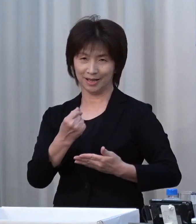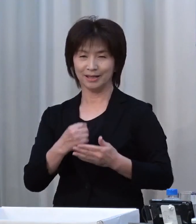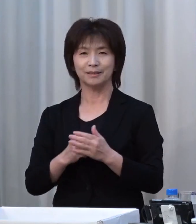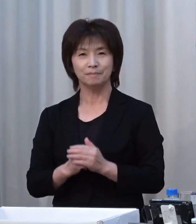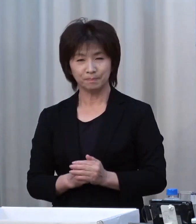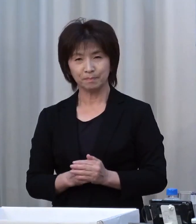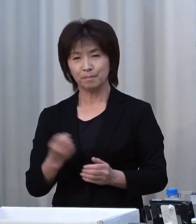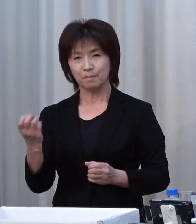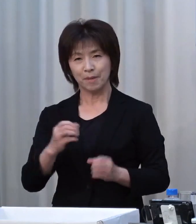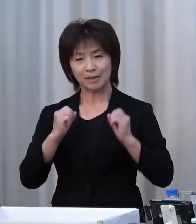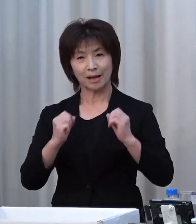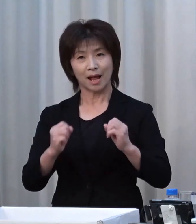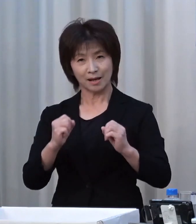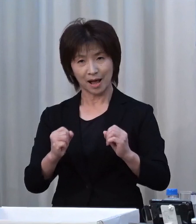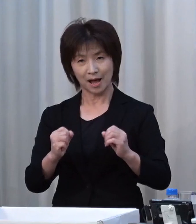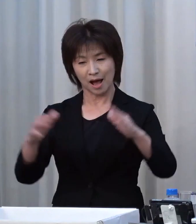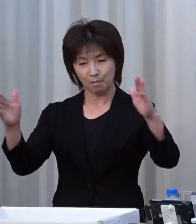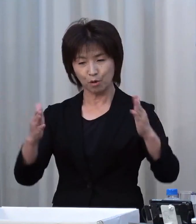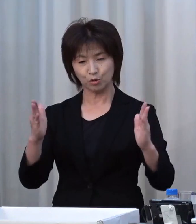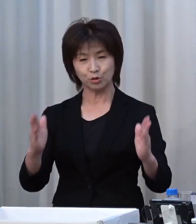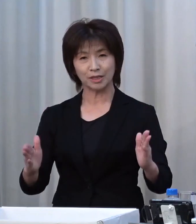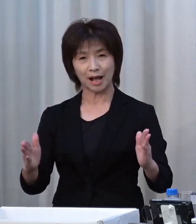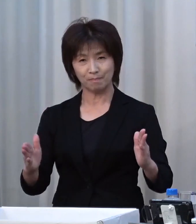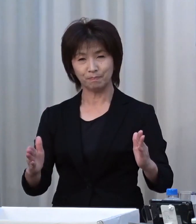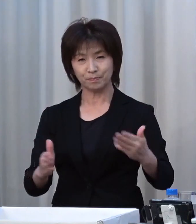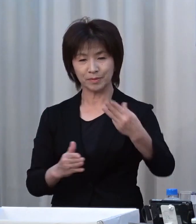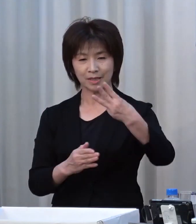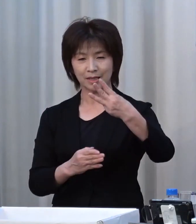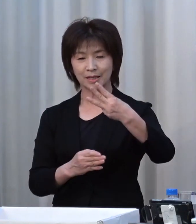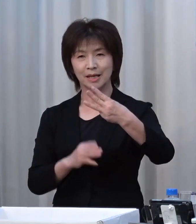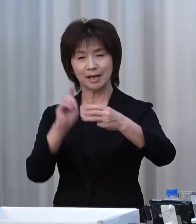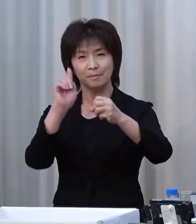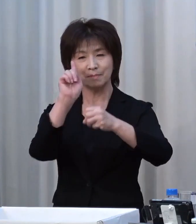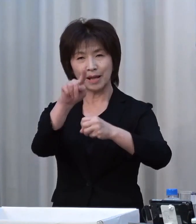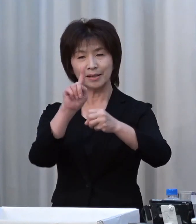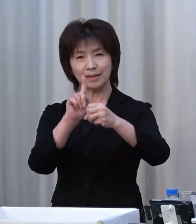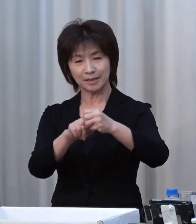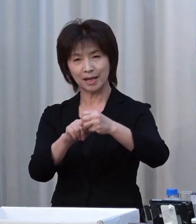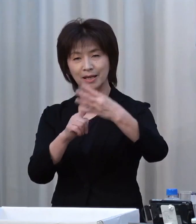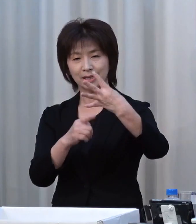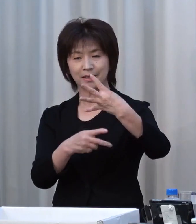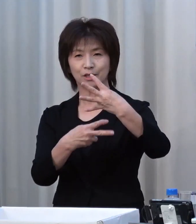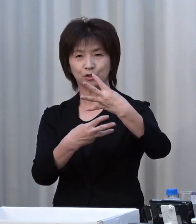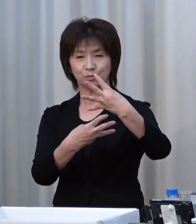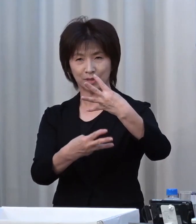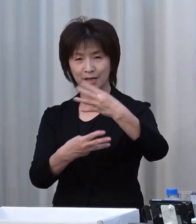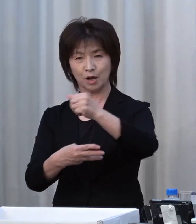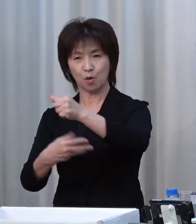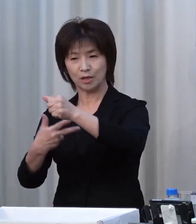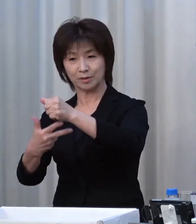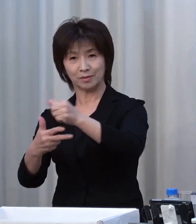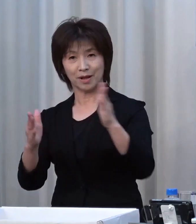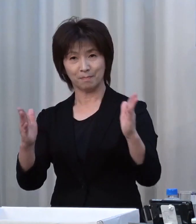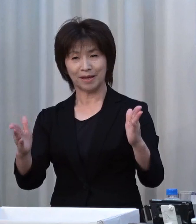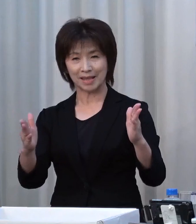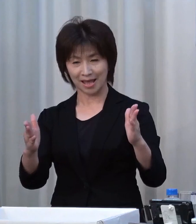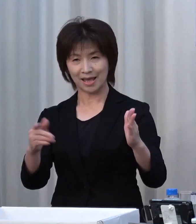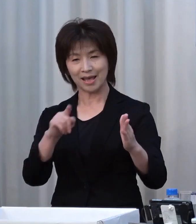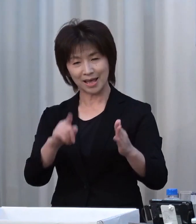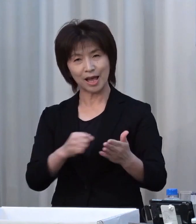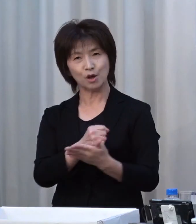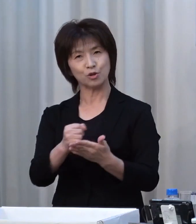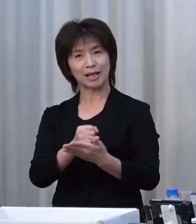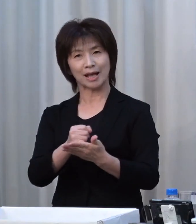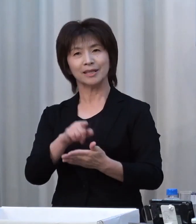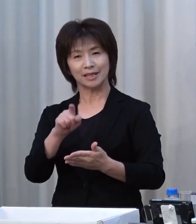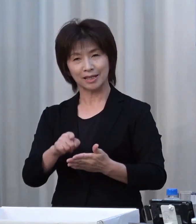。なおランナー募集期間は来年4月3日から5月7日までです。皆様、この機会に海の上